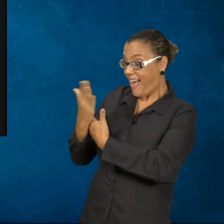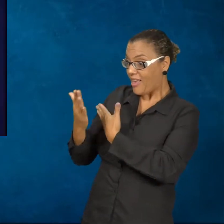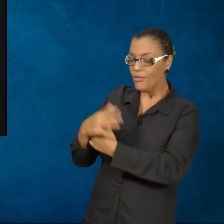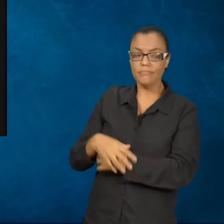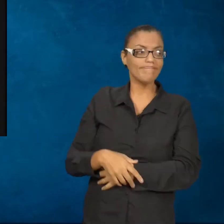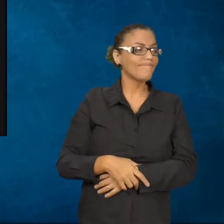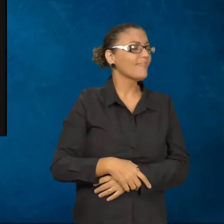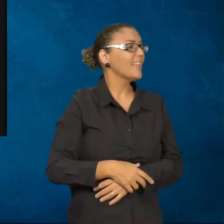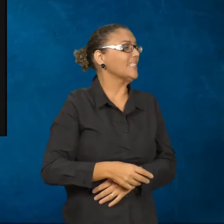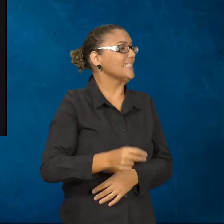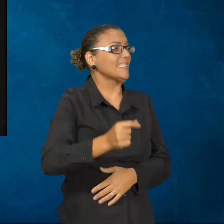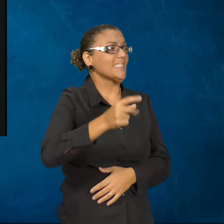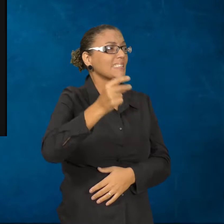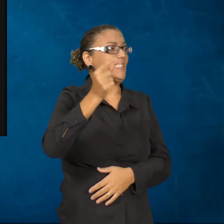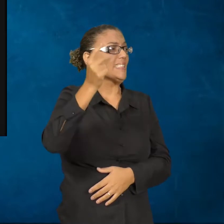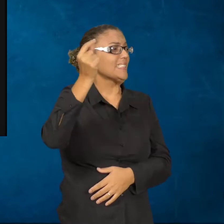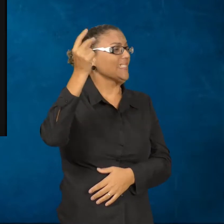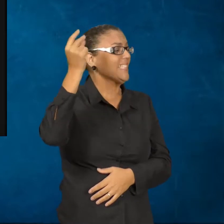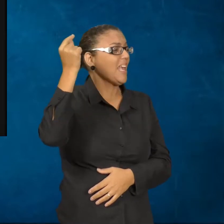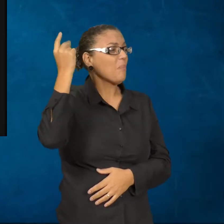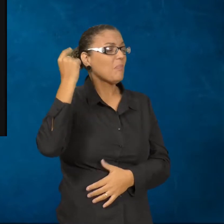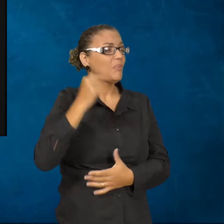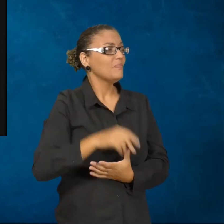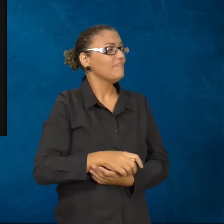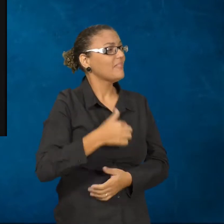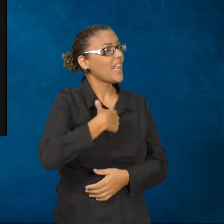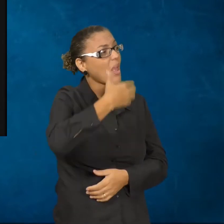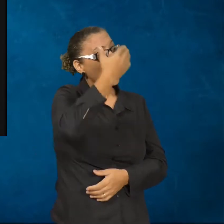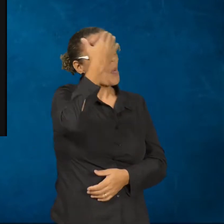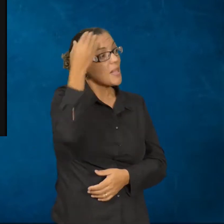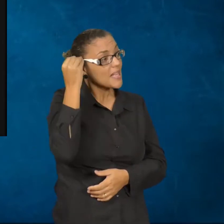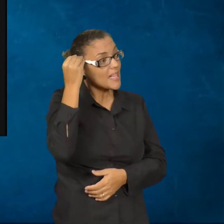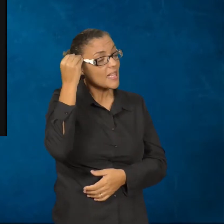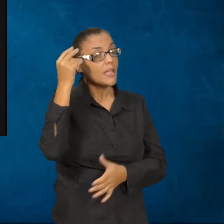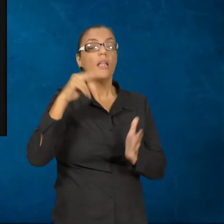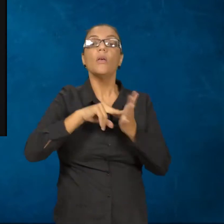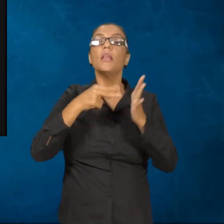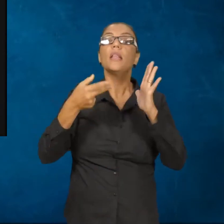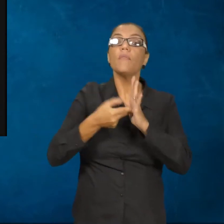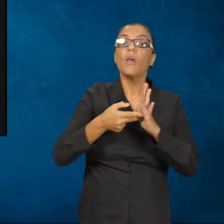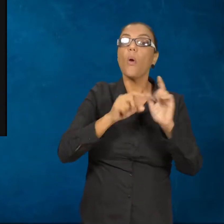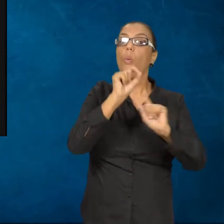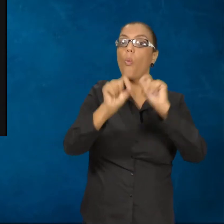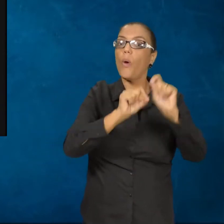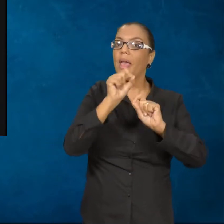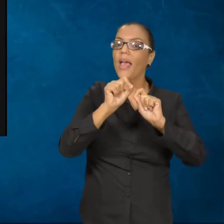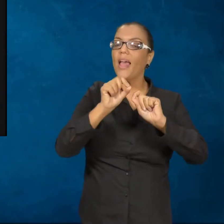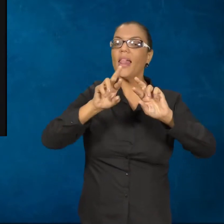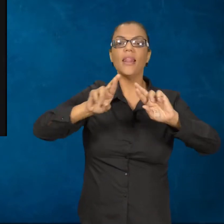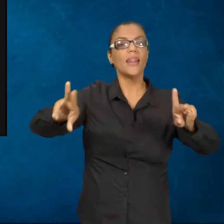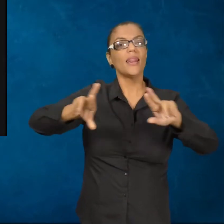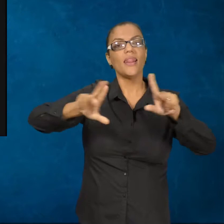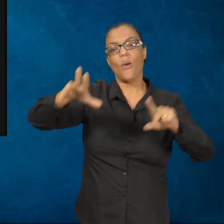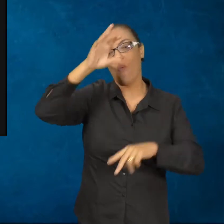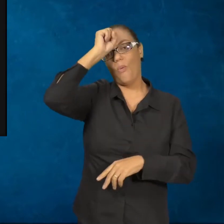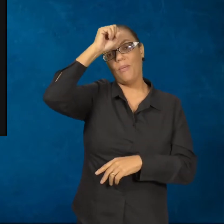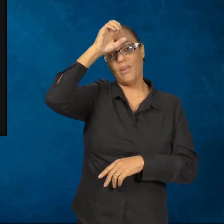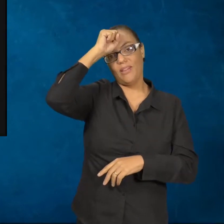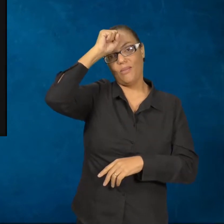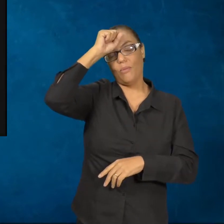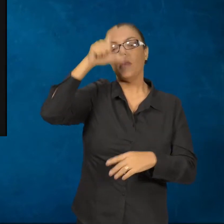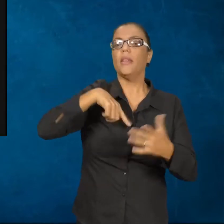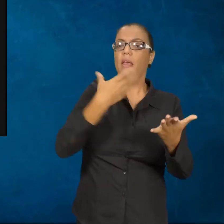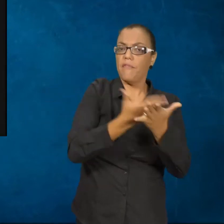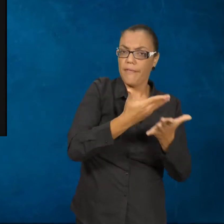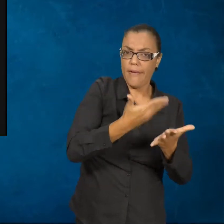querido, se faz tanto tempo, você não aprendeu trigonometria. Você teve aula. Você teve prova. Você até tirou nota na prova de trigonometria. Você não